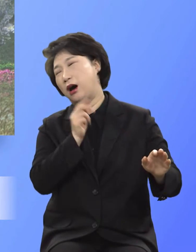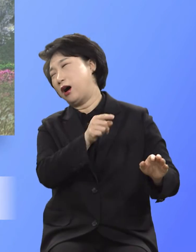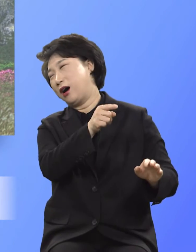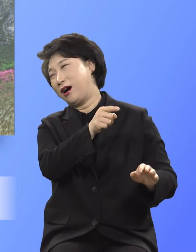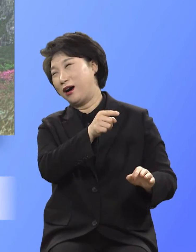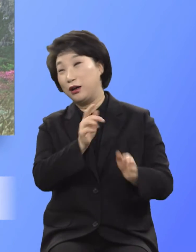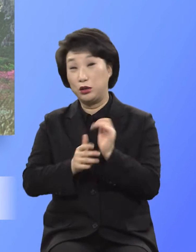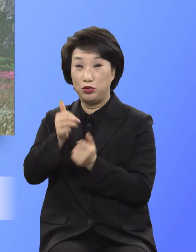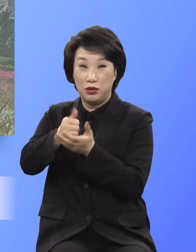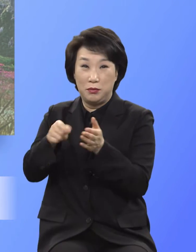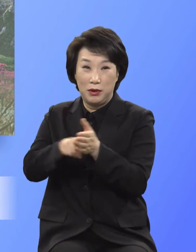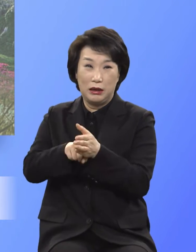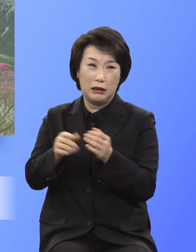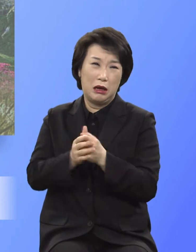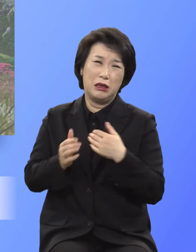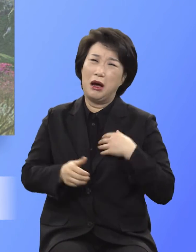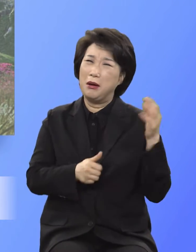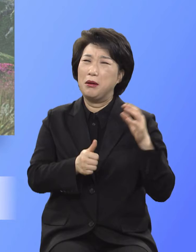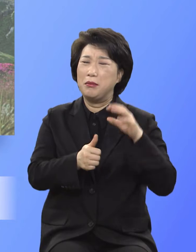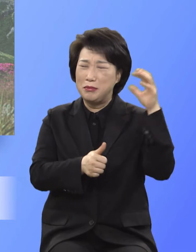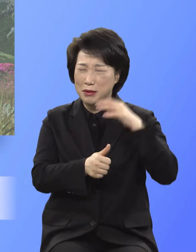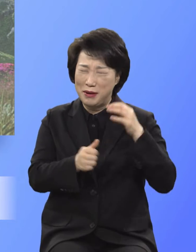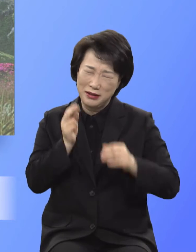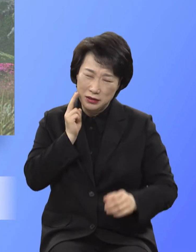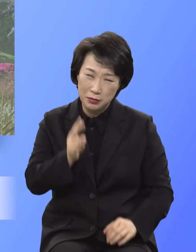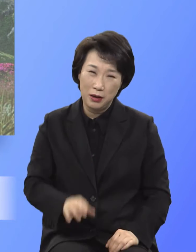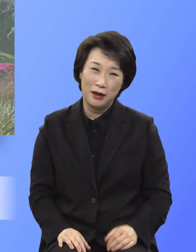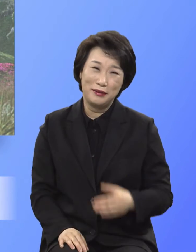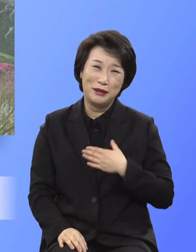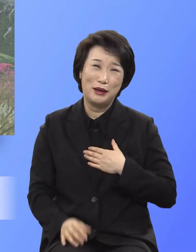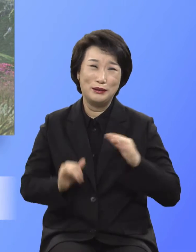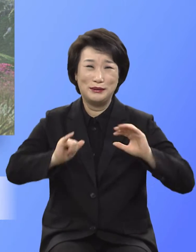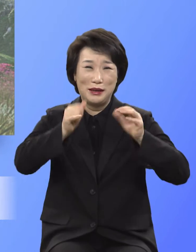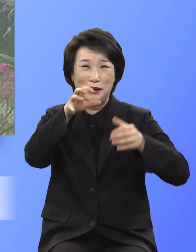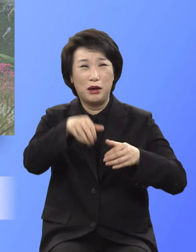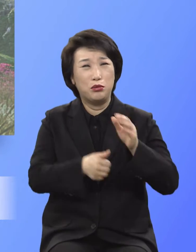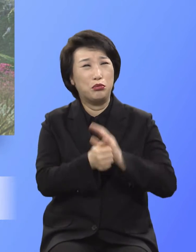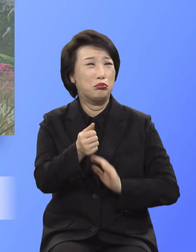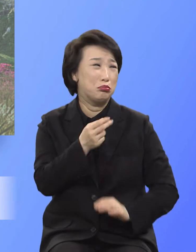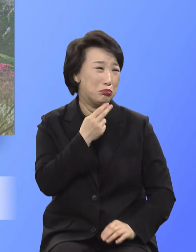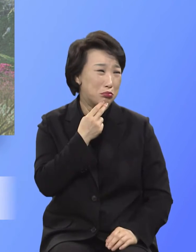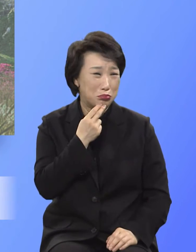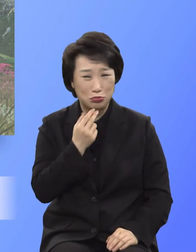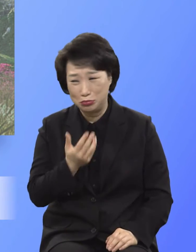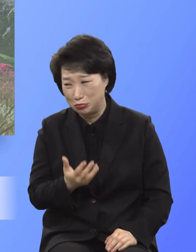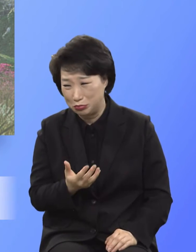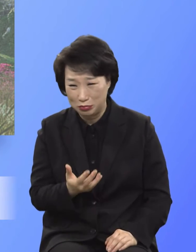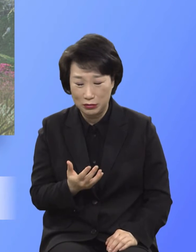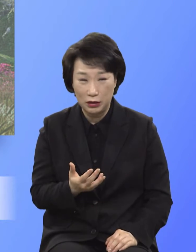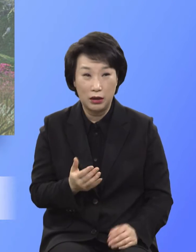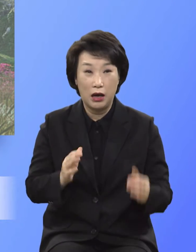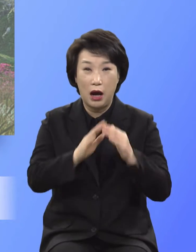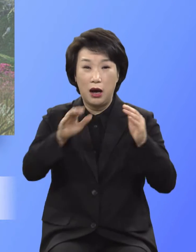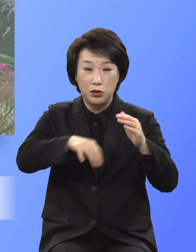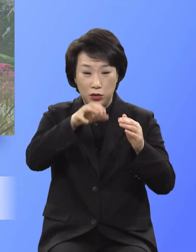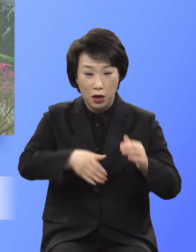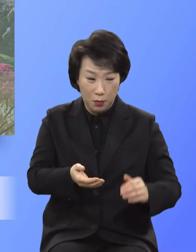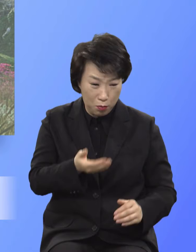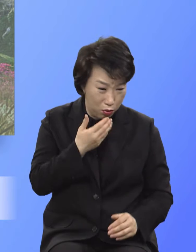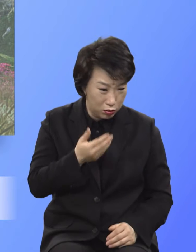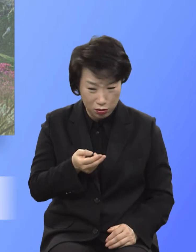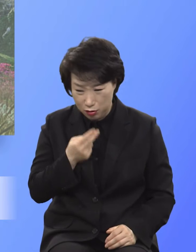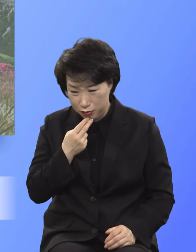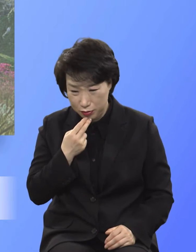엄청나게 예수 믿는다고 핍박할 때 세상에 소망이 없어. 무슨 소망이 없느냐? 집에는 먹을 것도